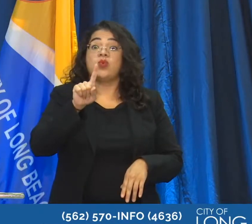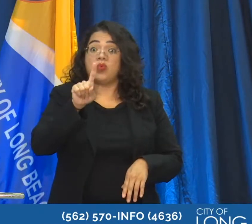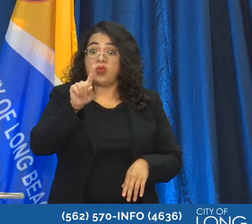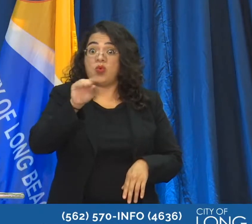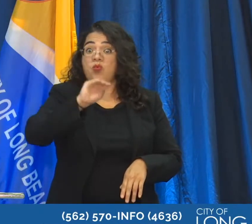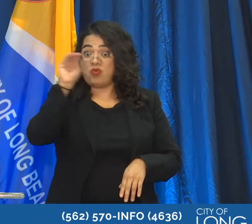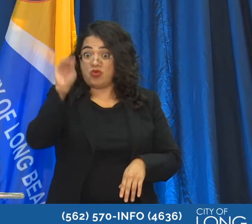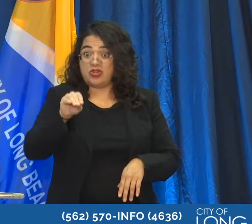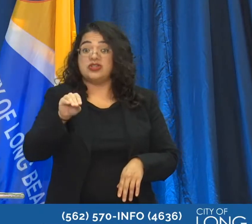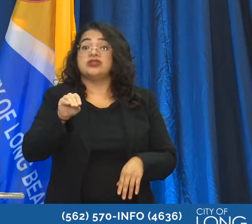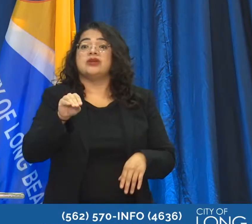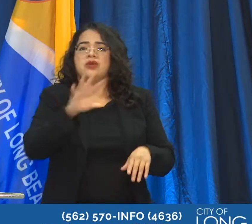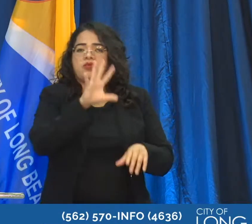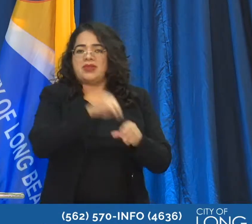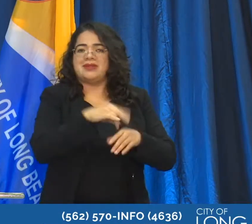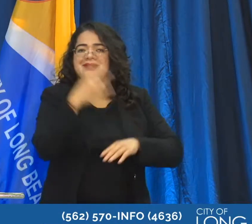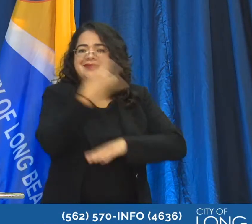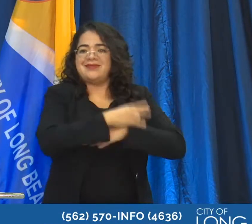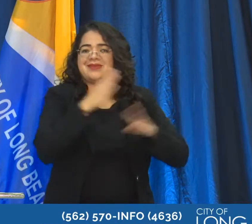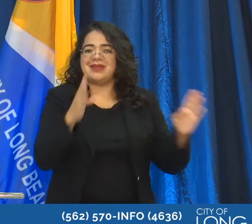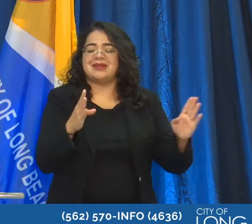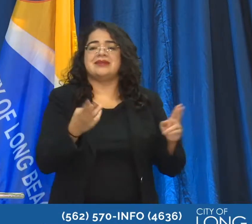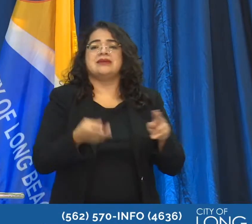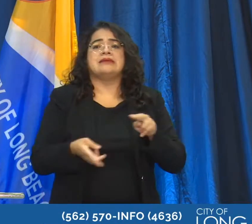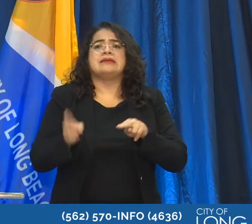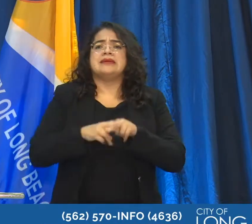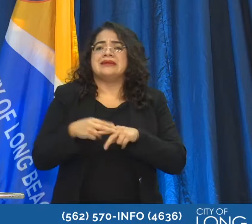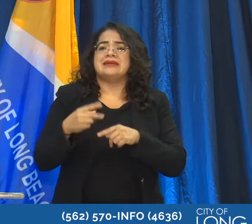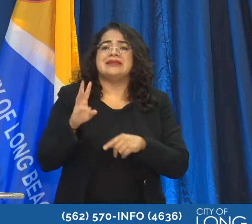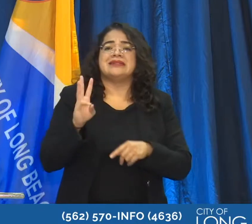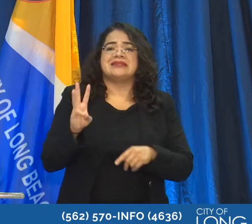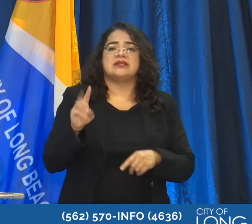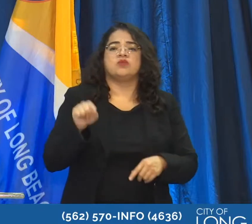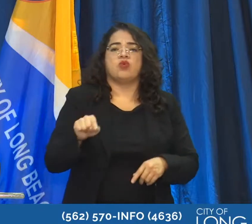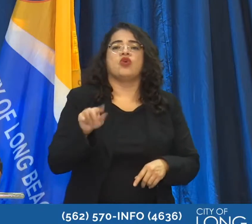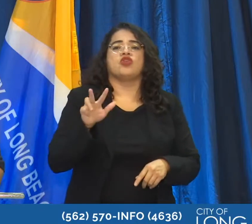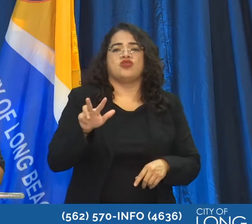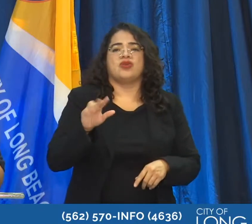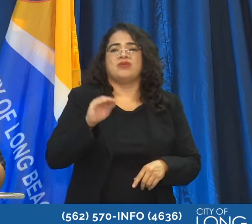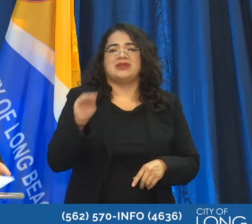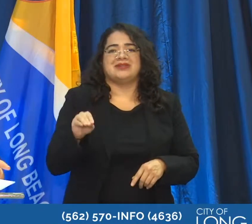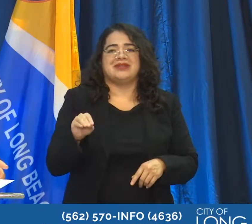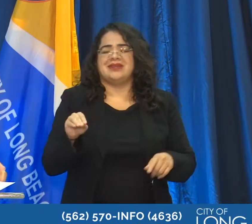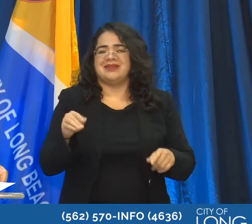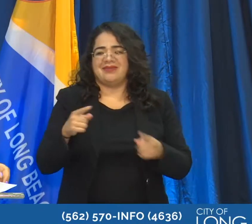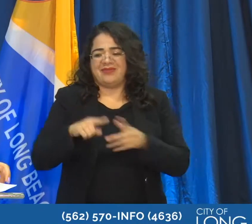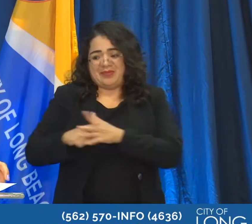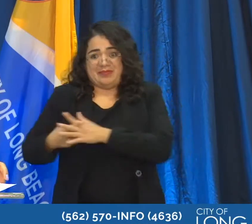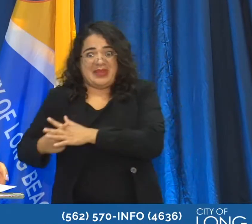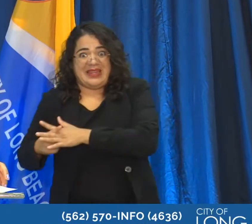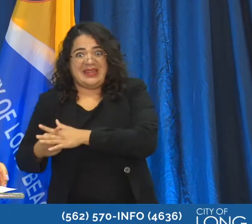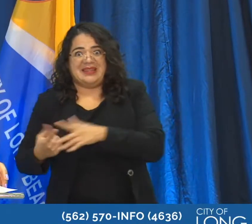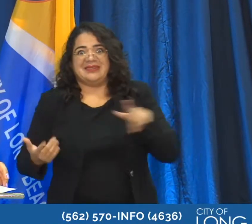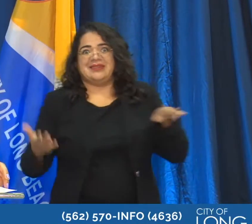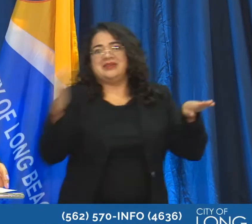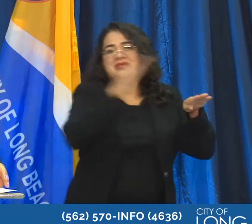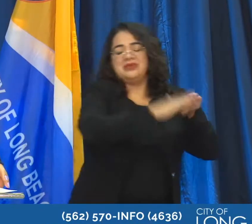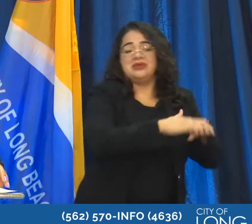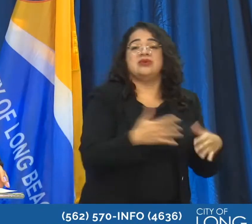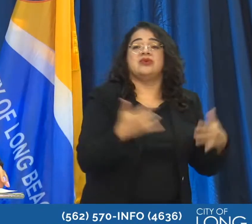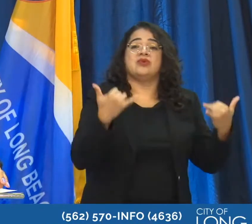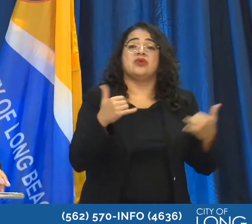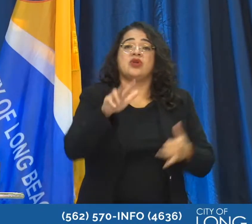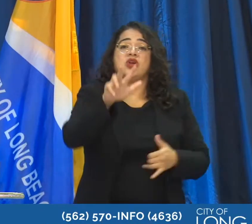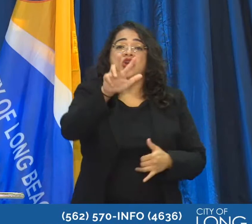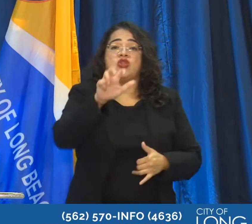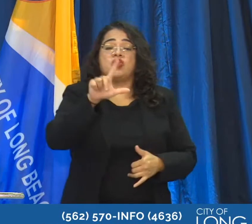6.3% desde que comenzamos esta pandemia. Actualmente estamos en